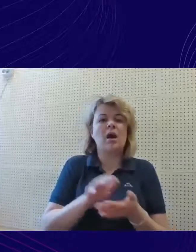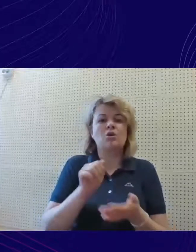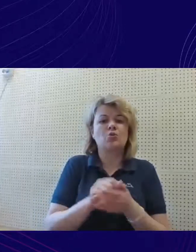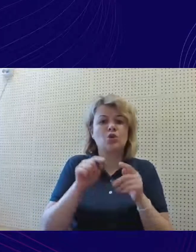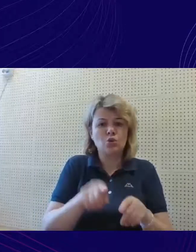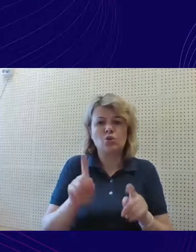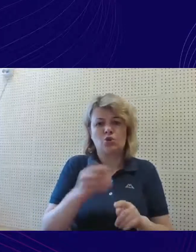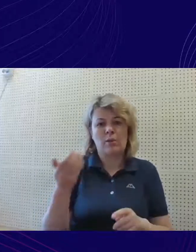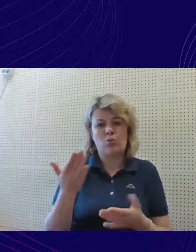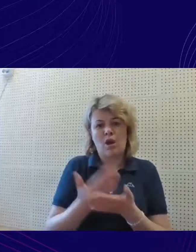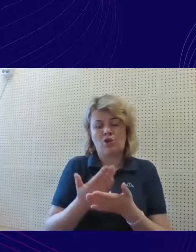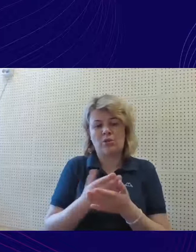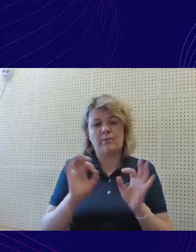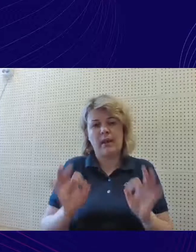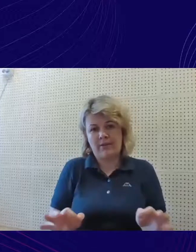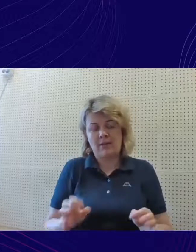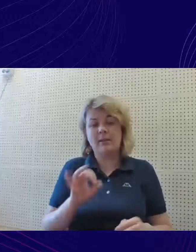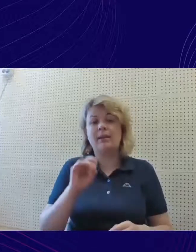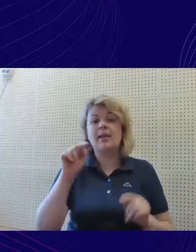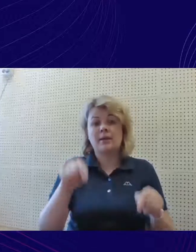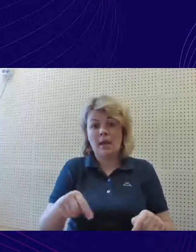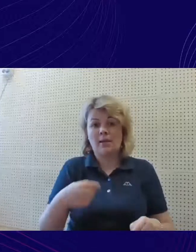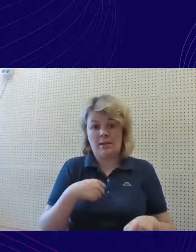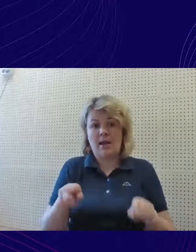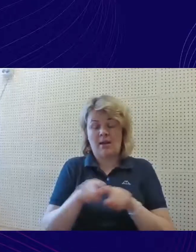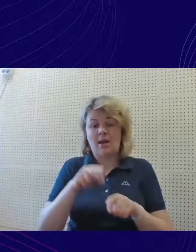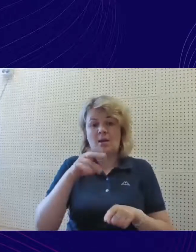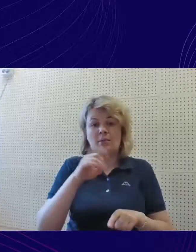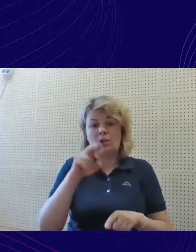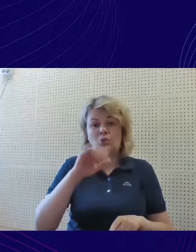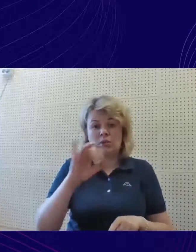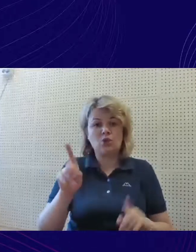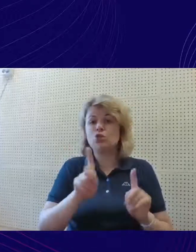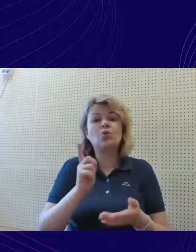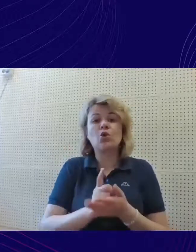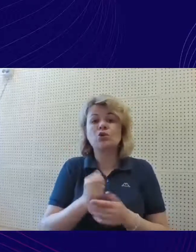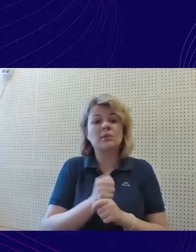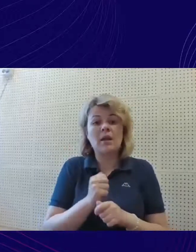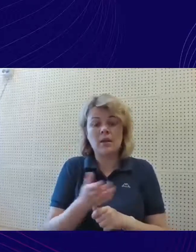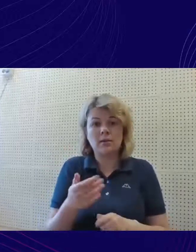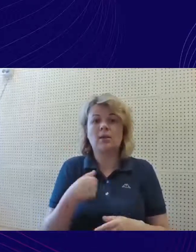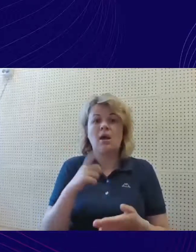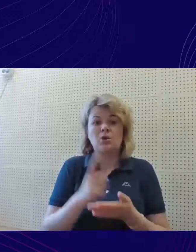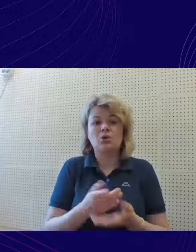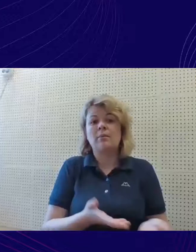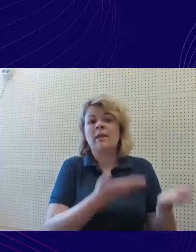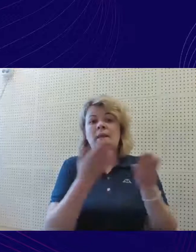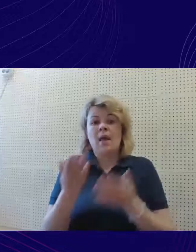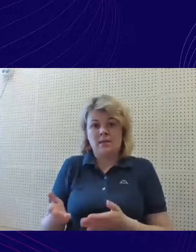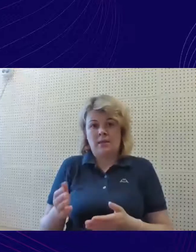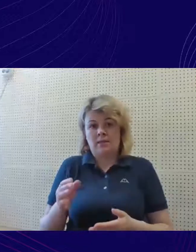Да? И тогда я как продюсер что должен сделать? Я должен пригласить со